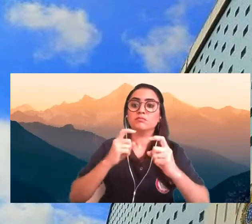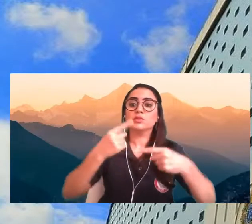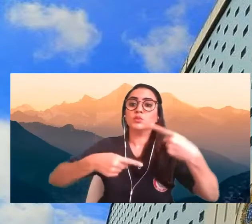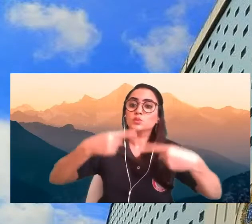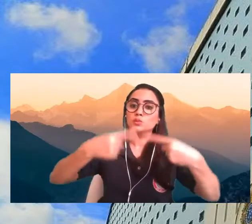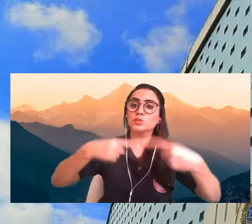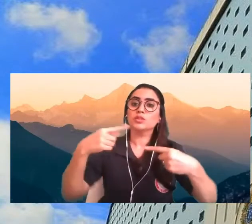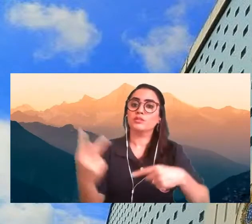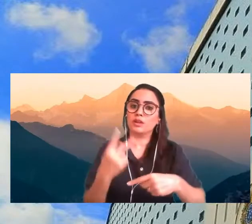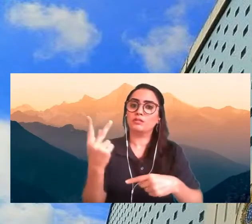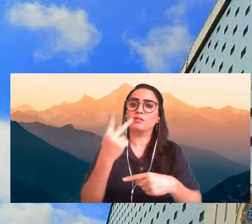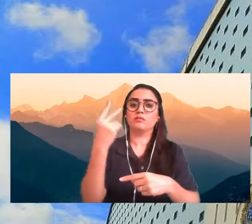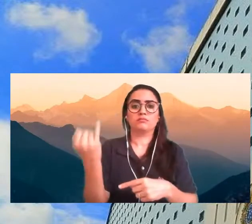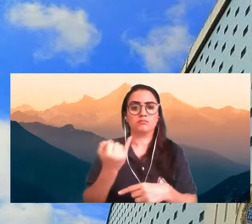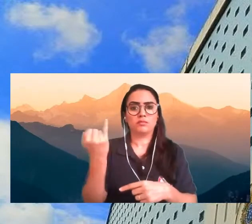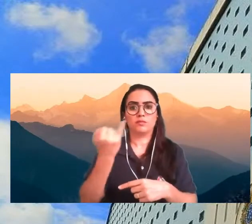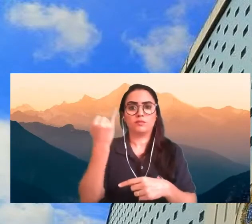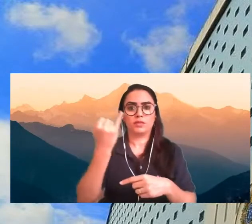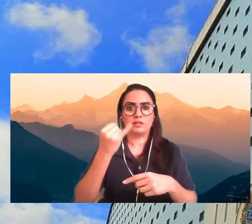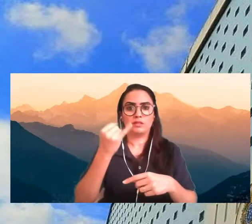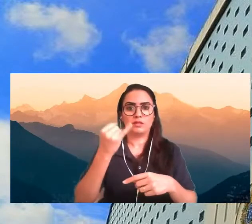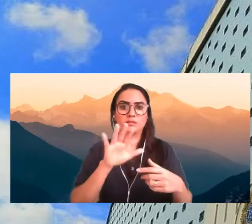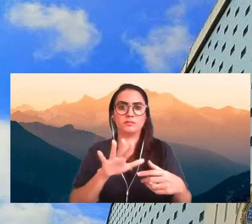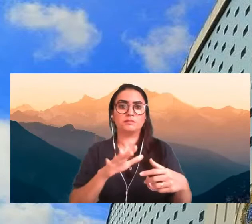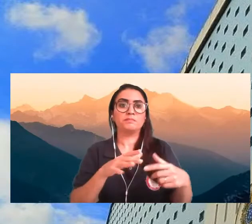trabalho? Essa é uma questão